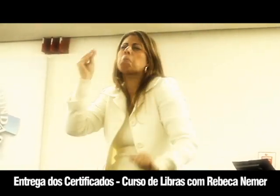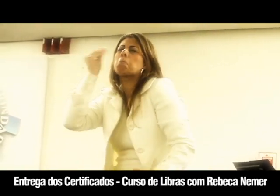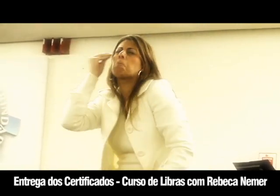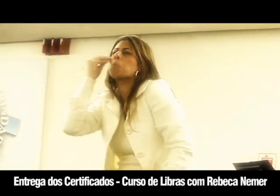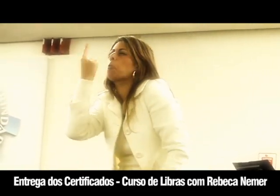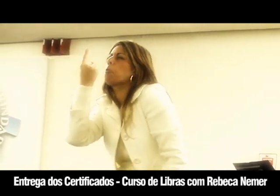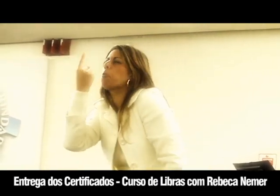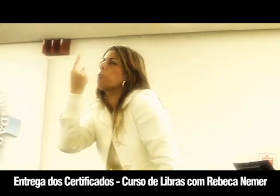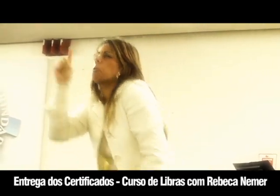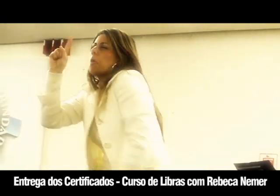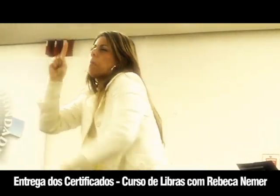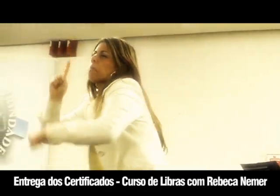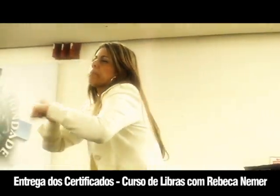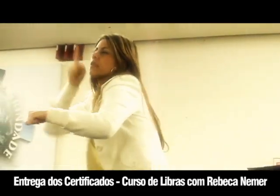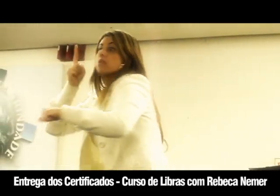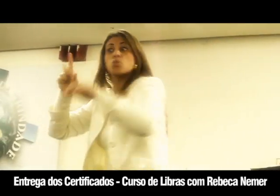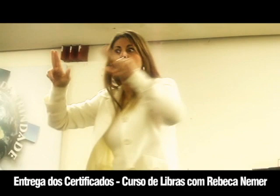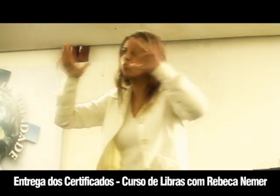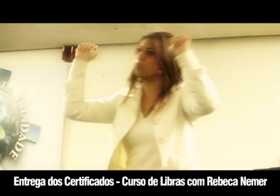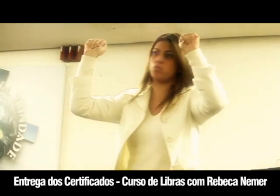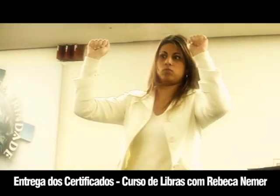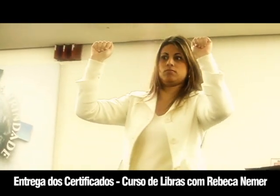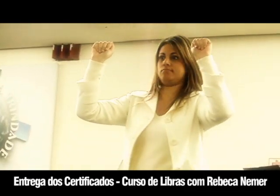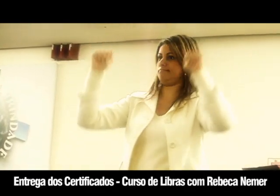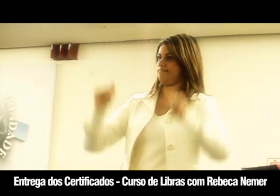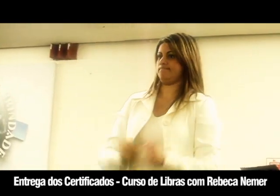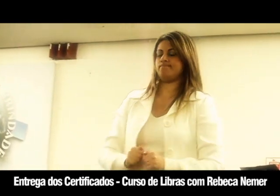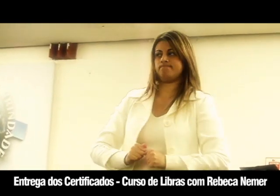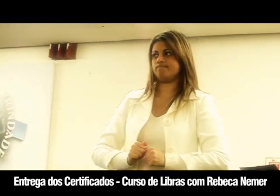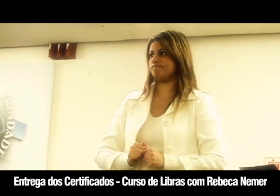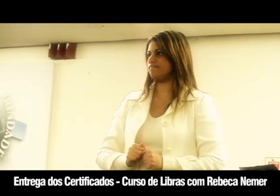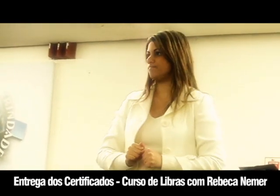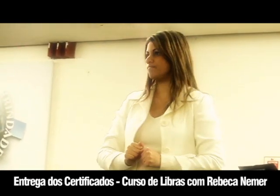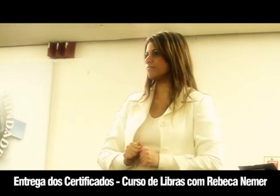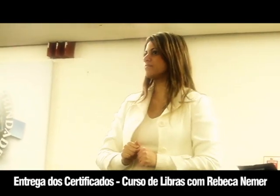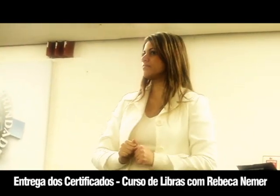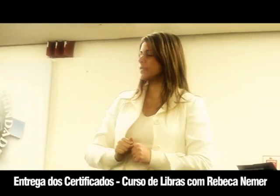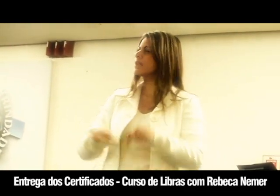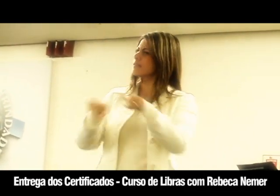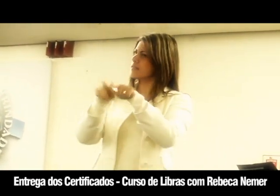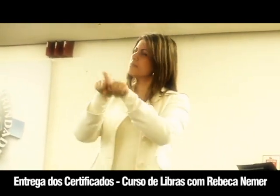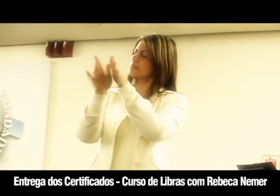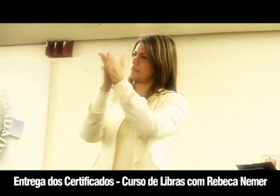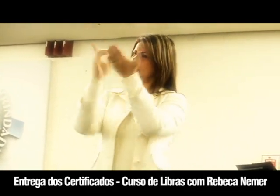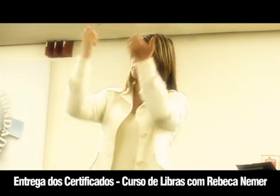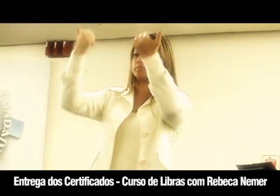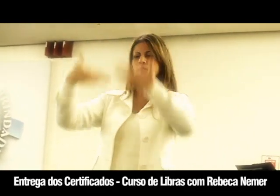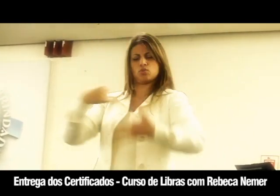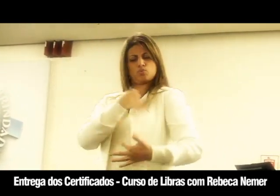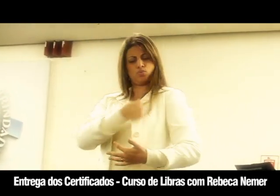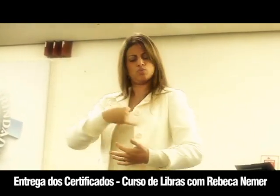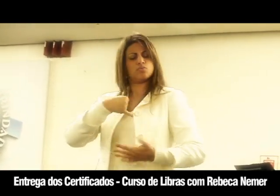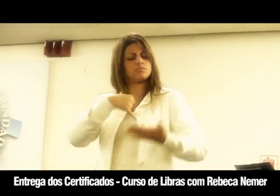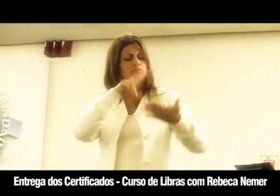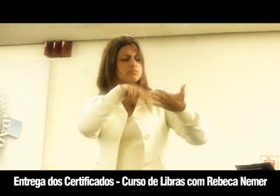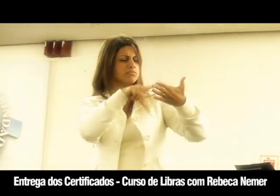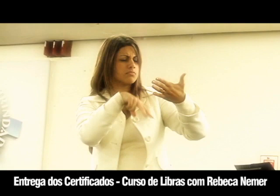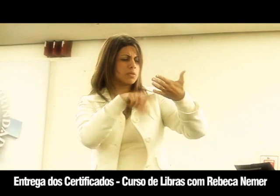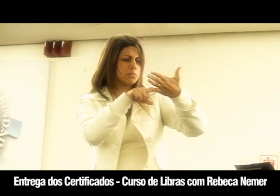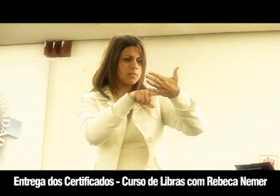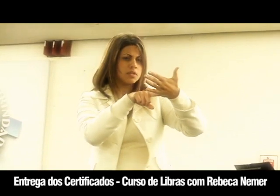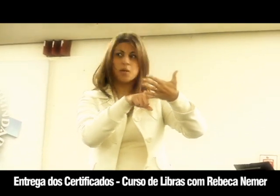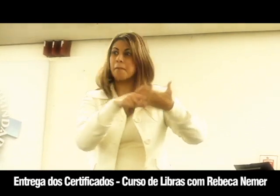pecou por ação. E uma outra coisa bonita é que 1 João 3,5 diz que em Cristo não se